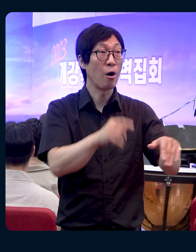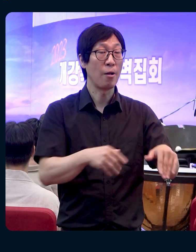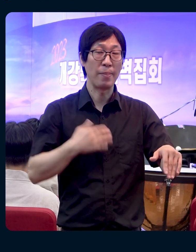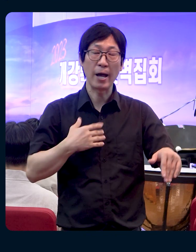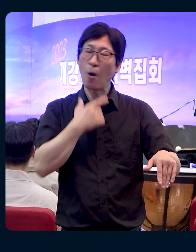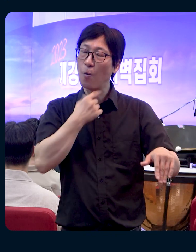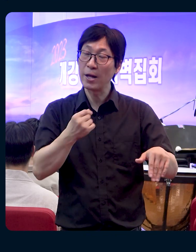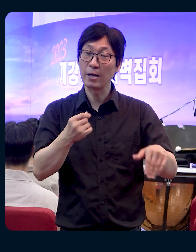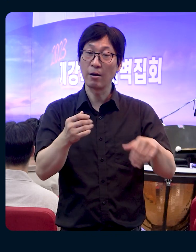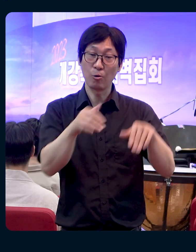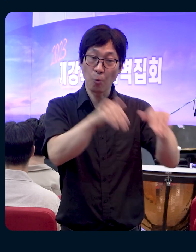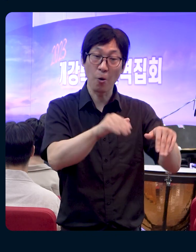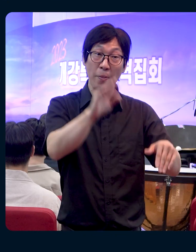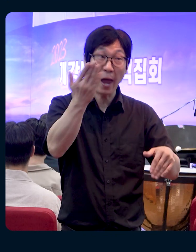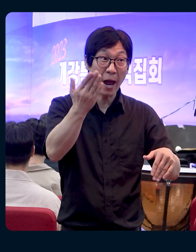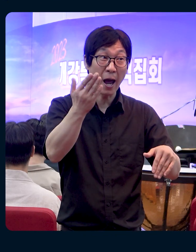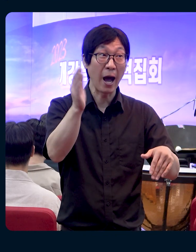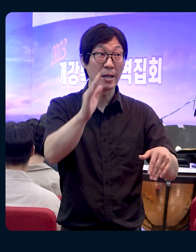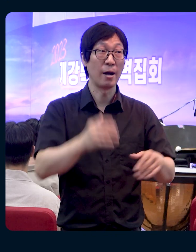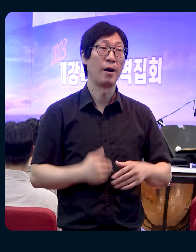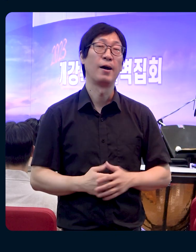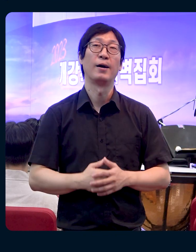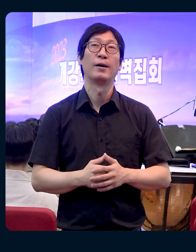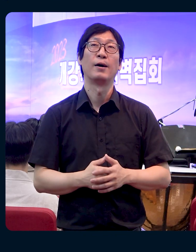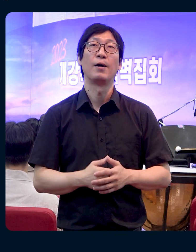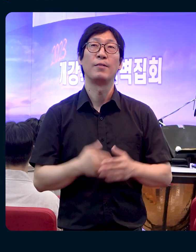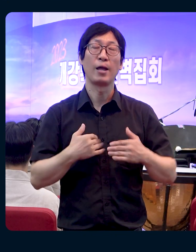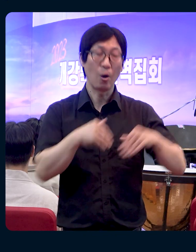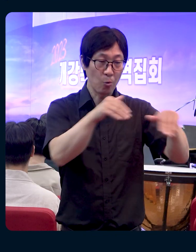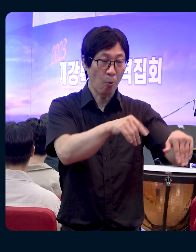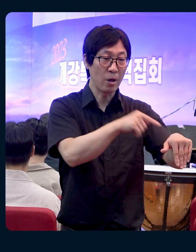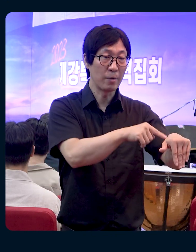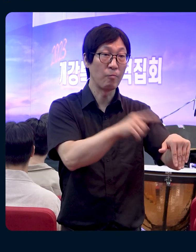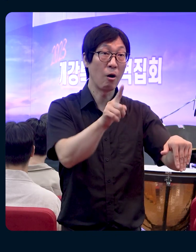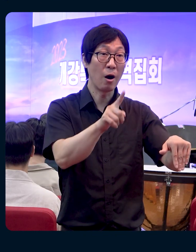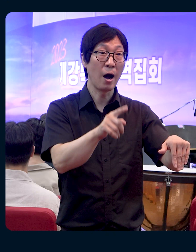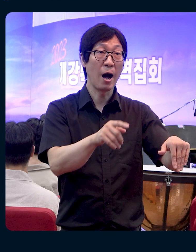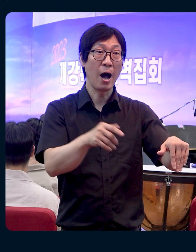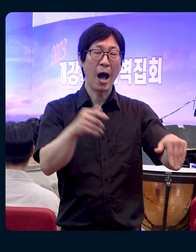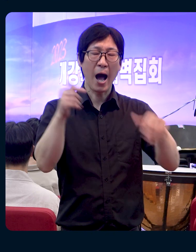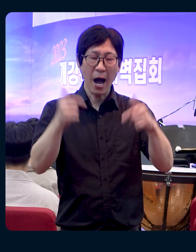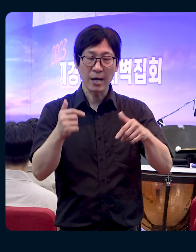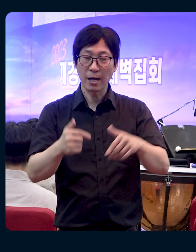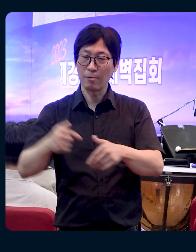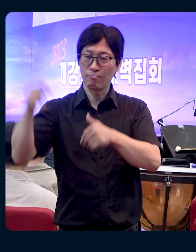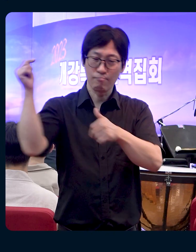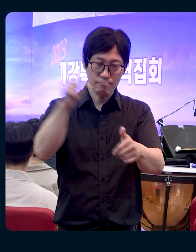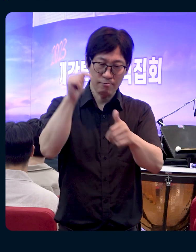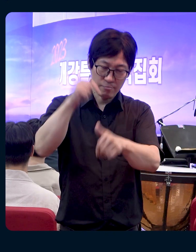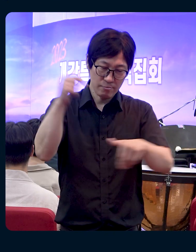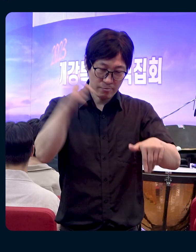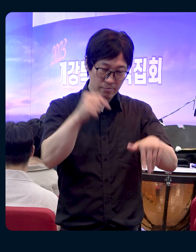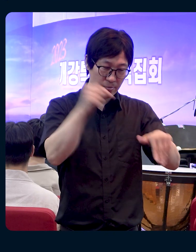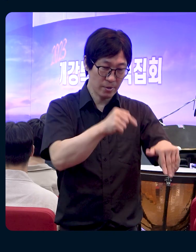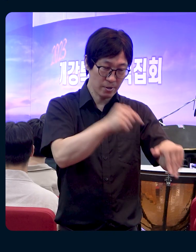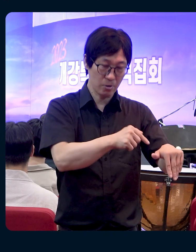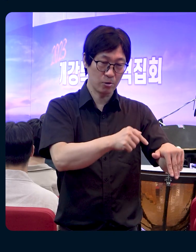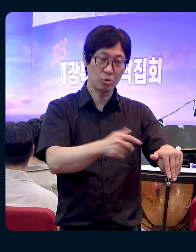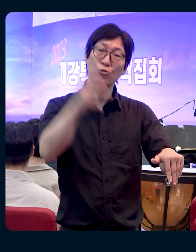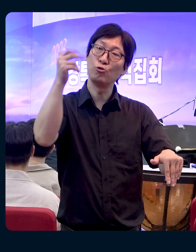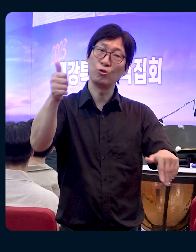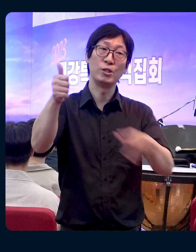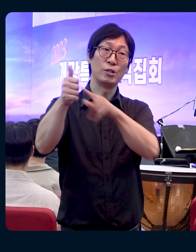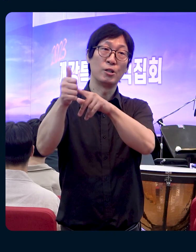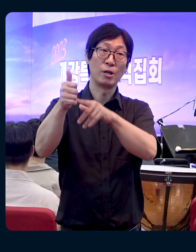누가 있어요? 그리고 정말 노예는요, 끊임없이 이것저것 시켜대는 그런 주인을 모시고 살아갈 수밖에